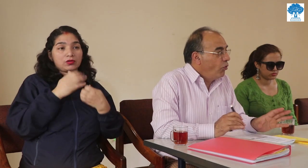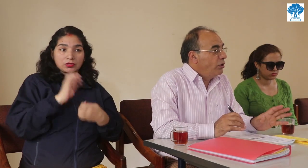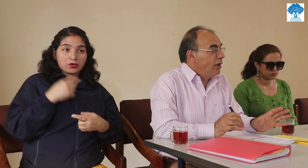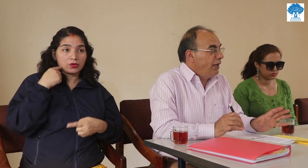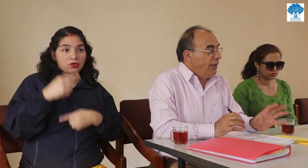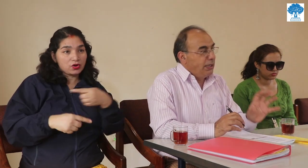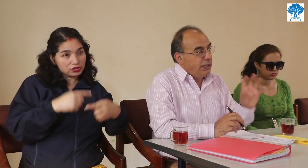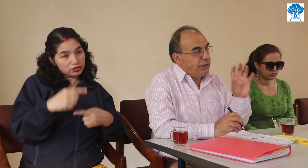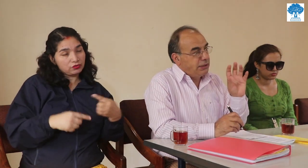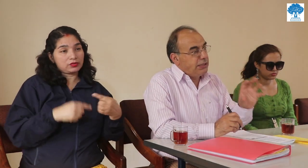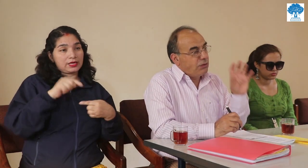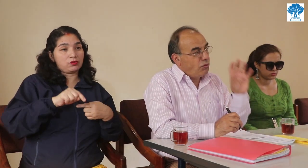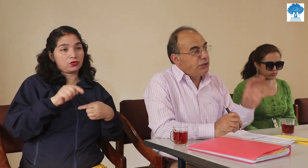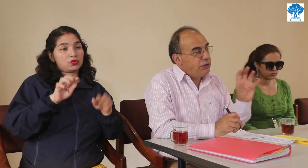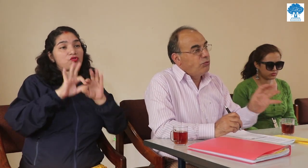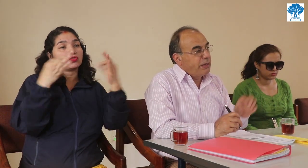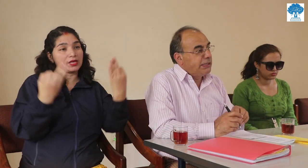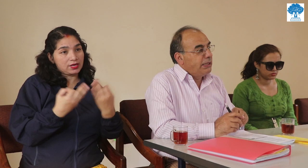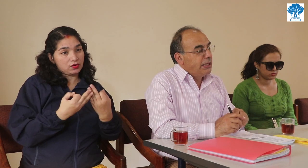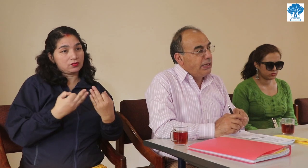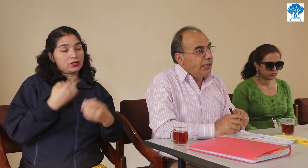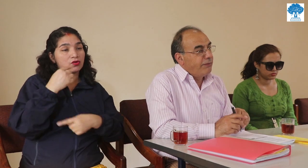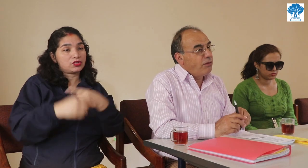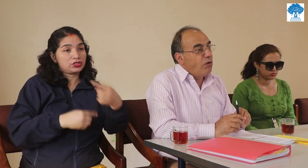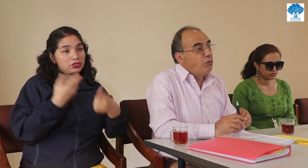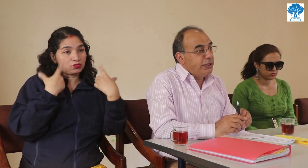एउटा इफोर्ट गर्ने संसारको कन्टिन्यू रूपमा चाहिँ